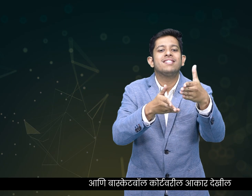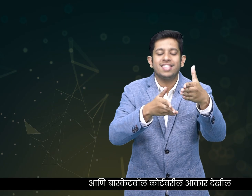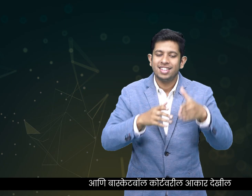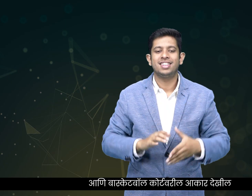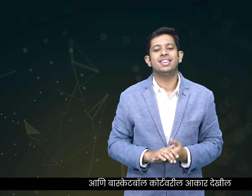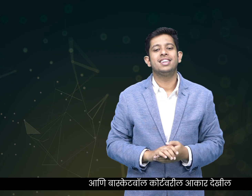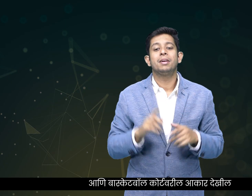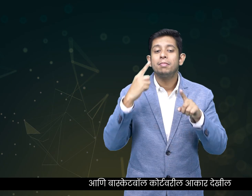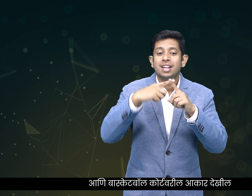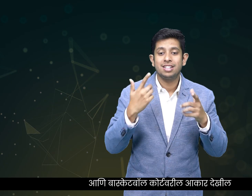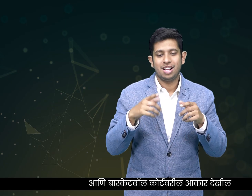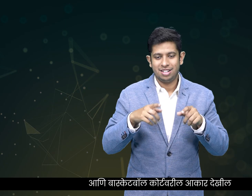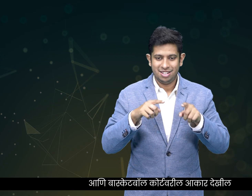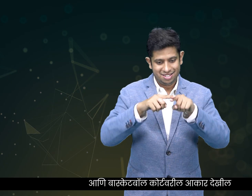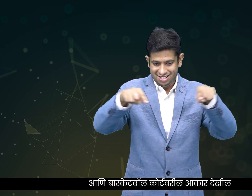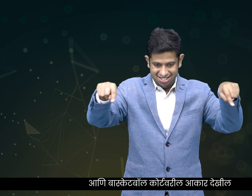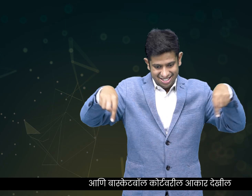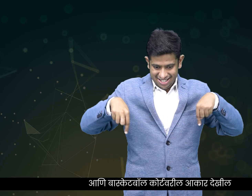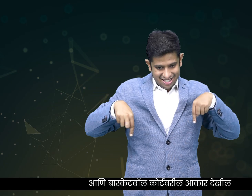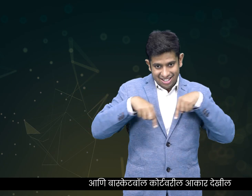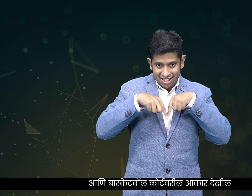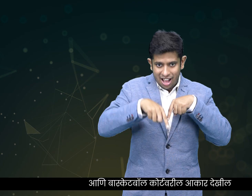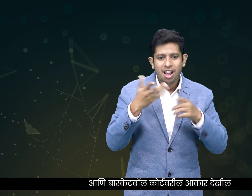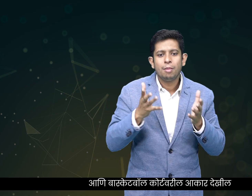आणि बास्केटबॉल कोर्टवरील आकार देखील